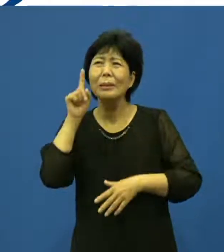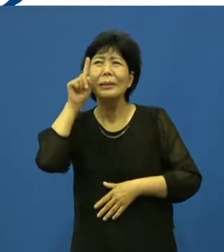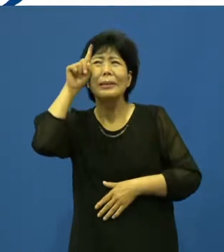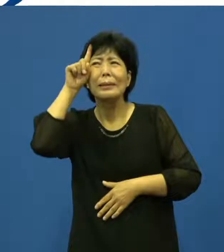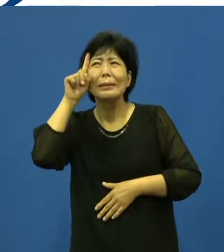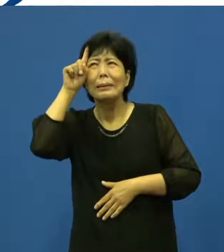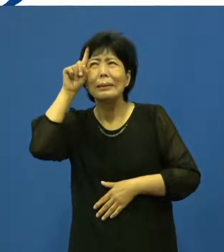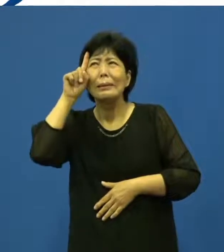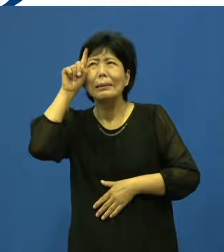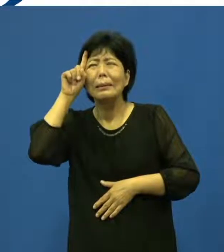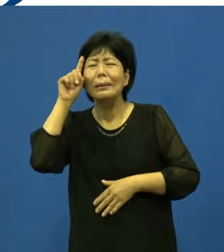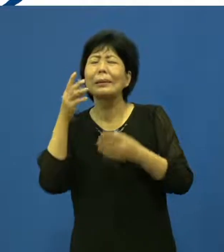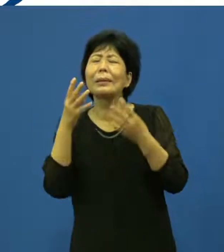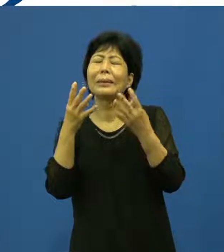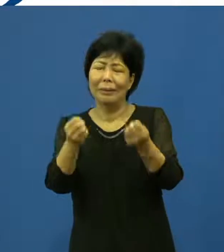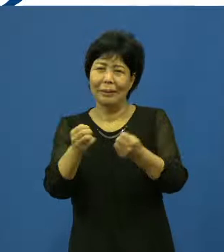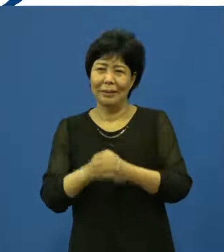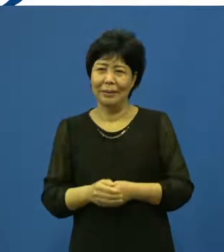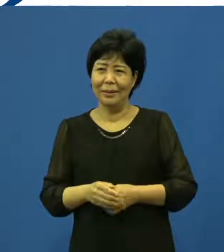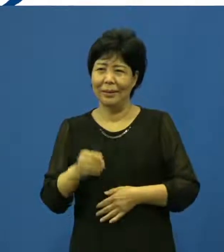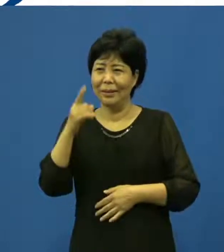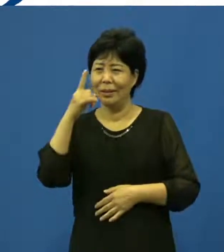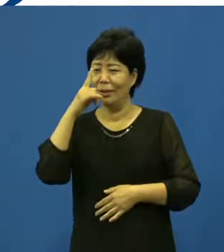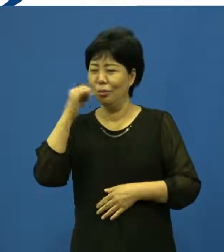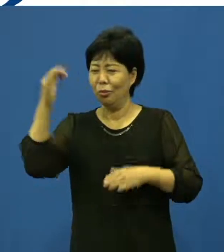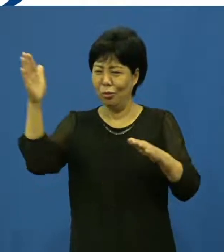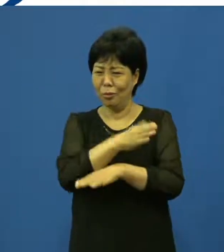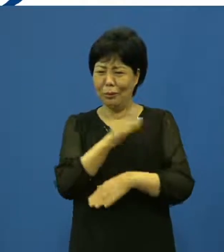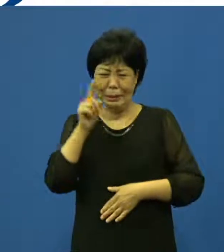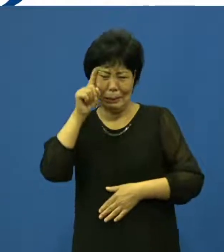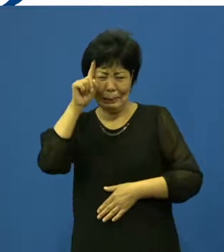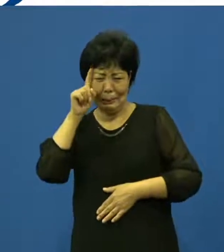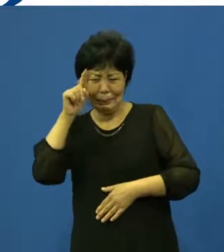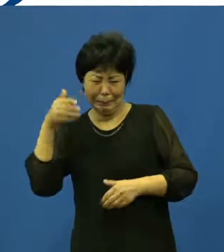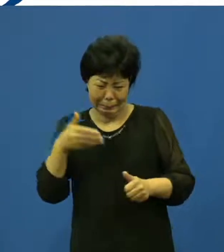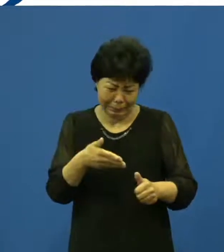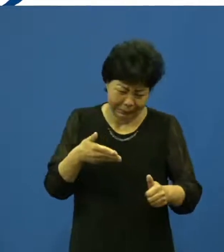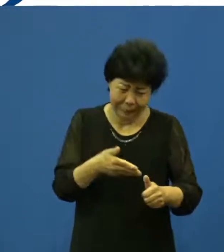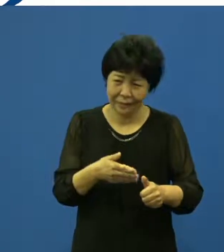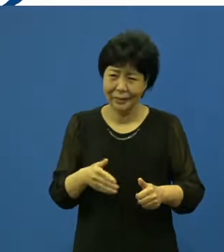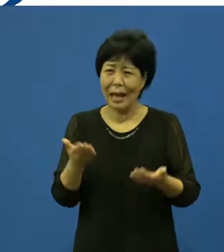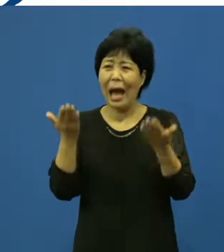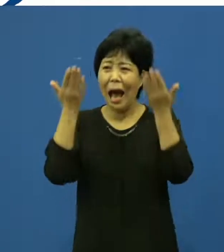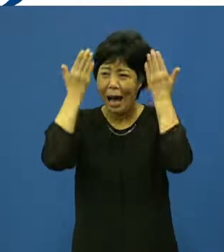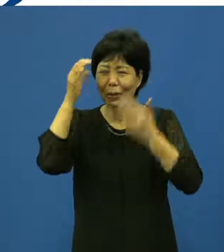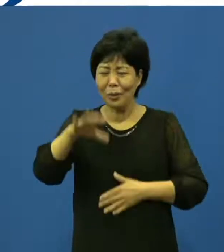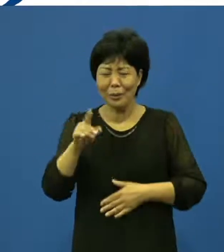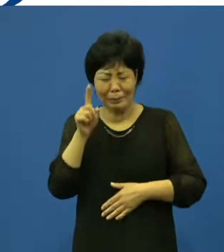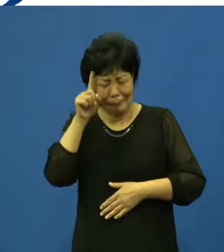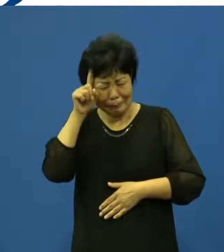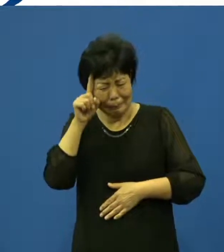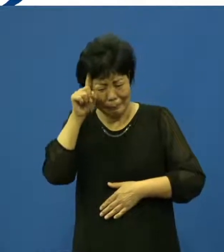있어요. 부모로부터도 스트레스 받고 있고 학교에 가서도 스트레스를 받고 있고